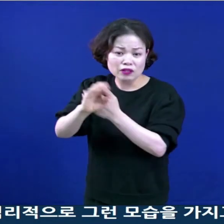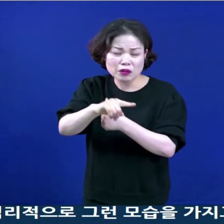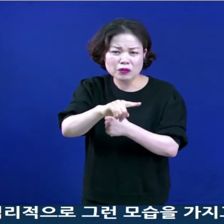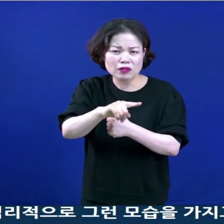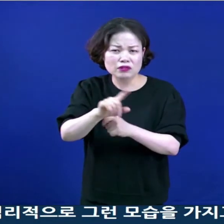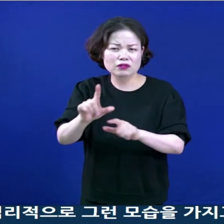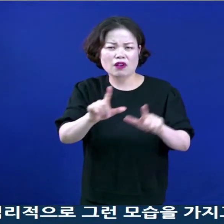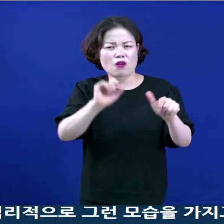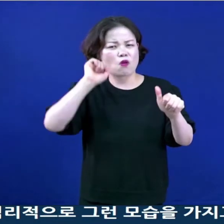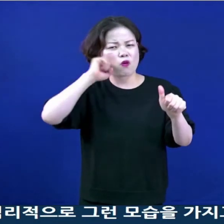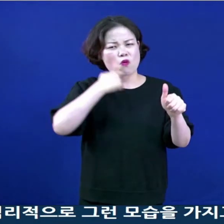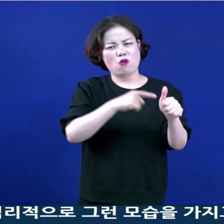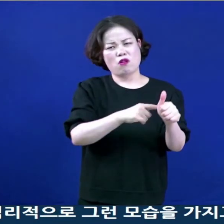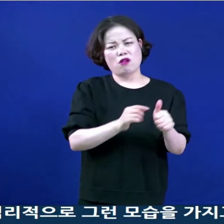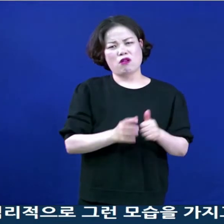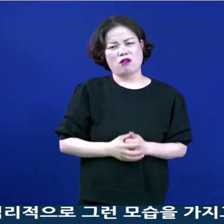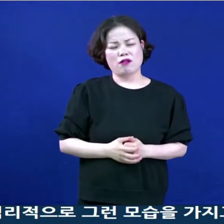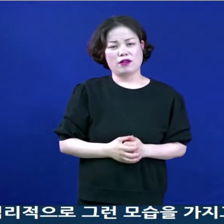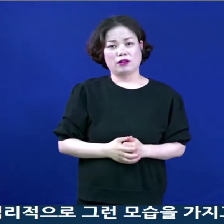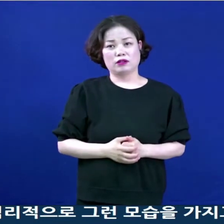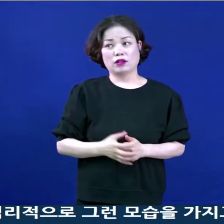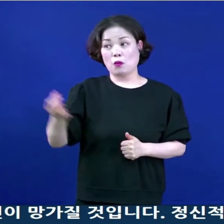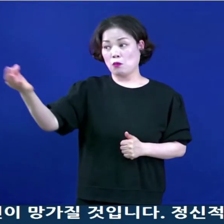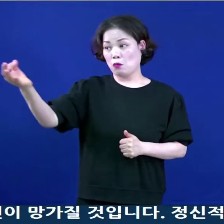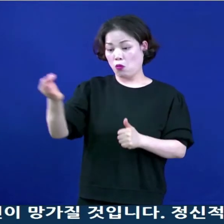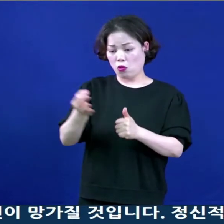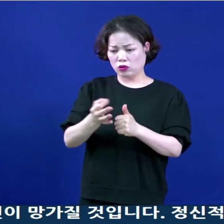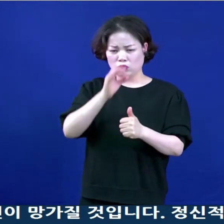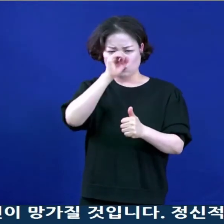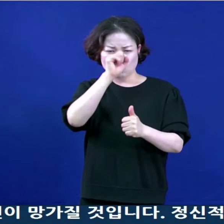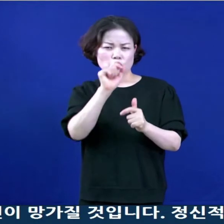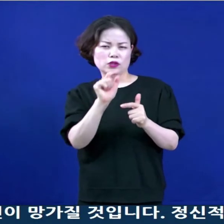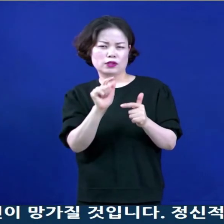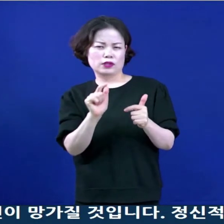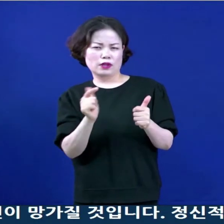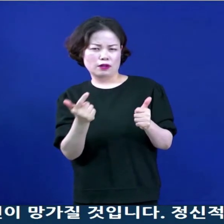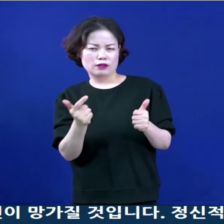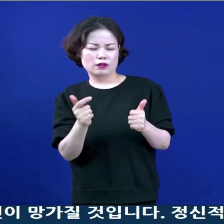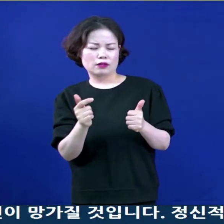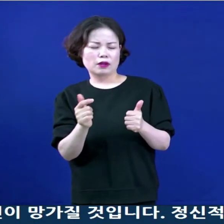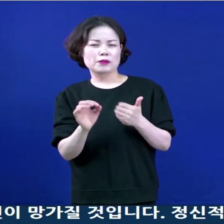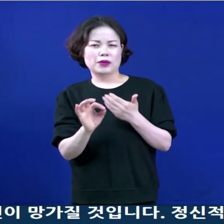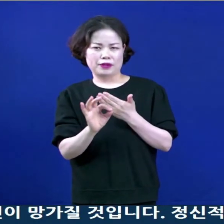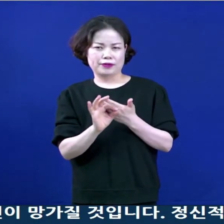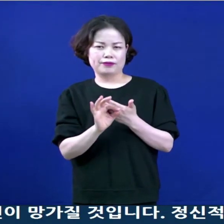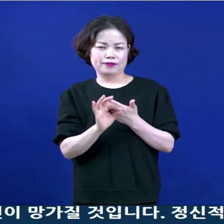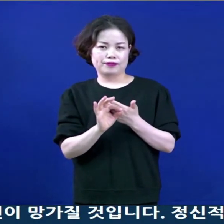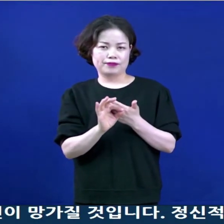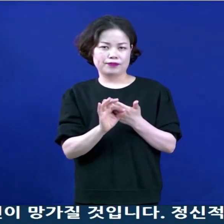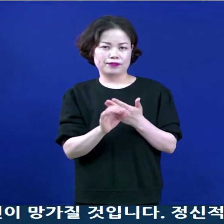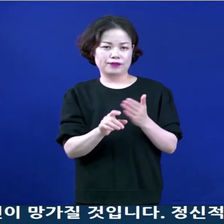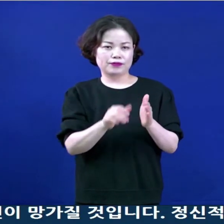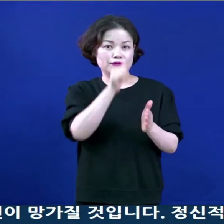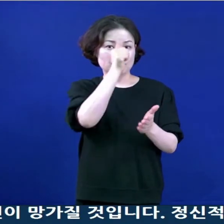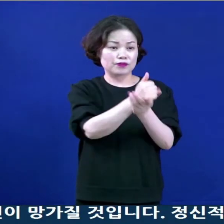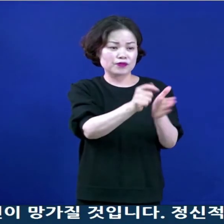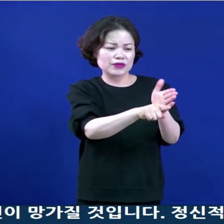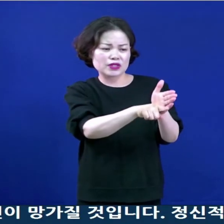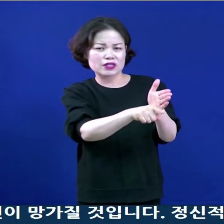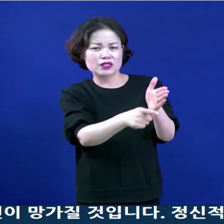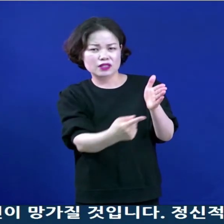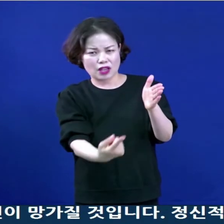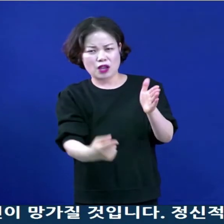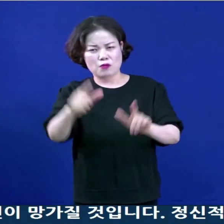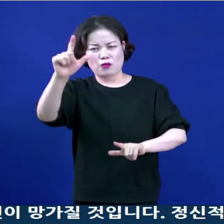생활하기가 어렵습니까? 보시기에 좋지 않게 된 것이 타락의